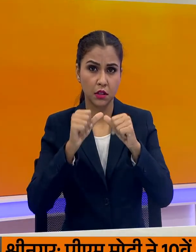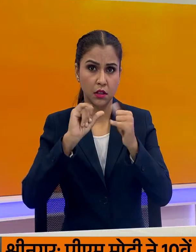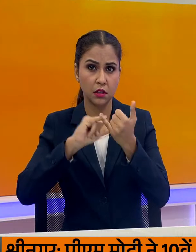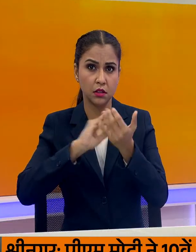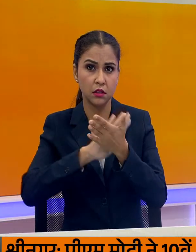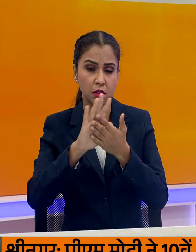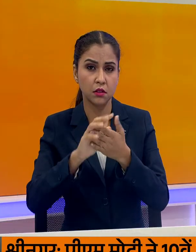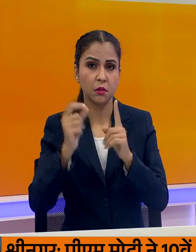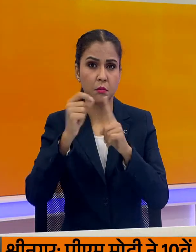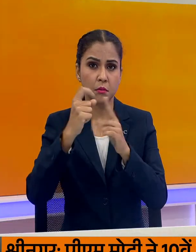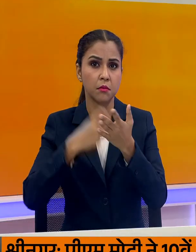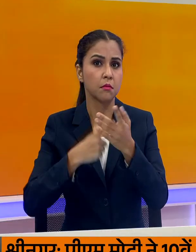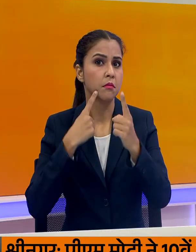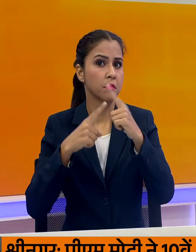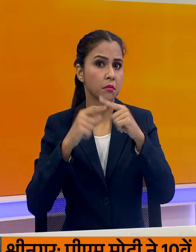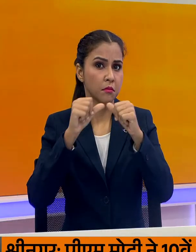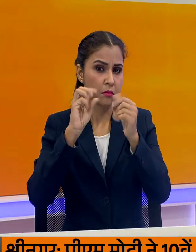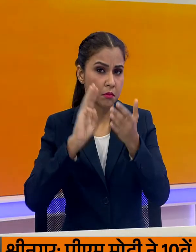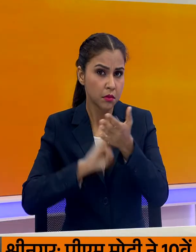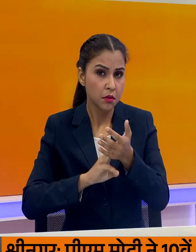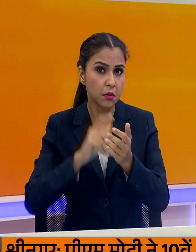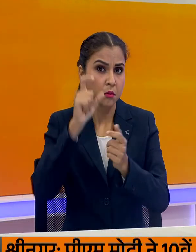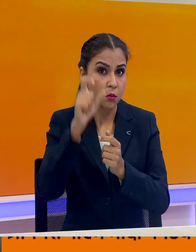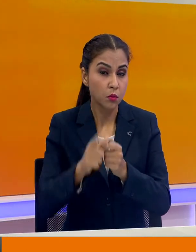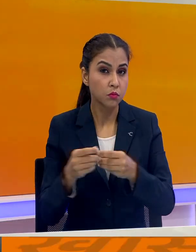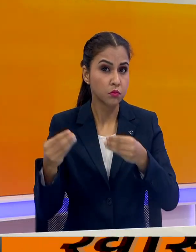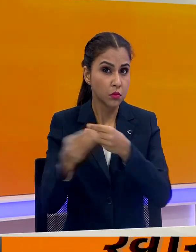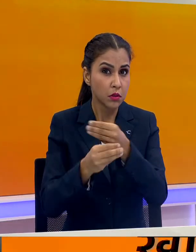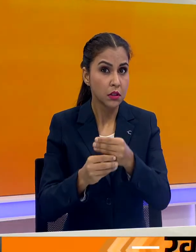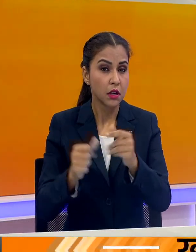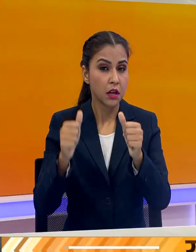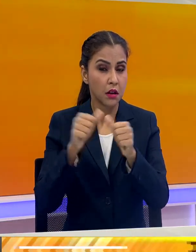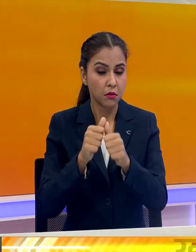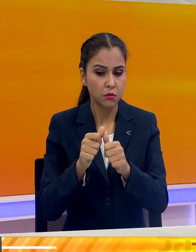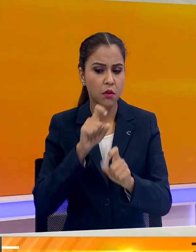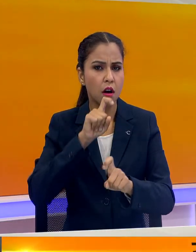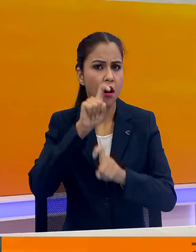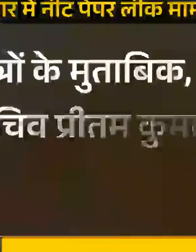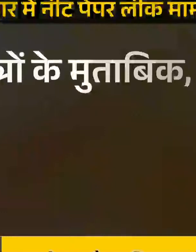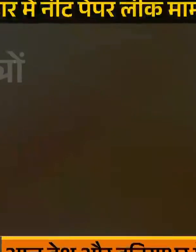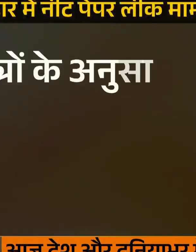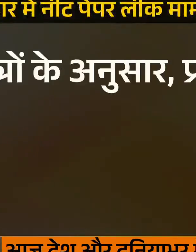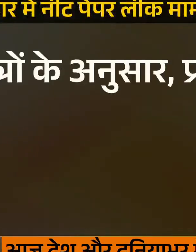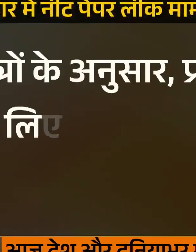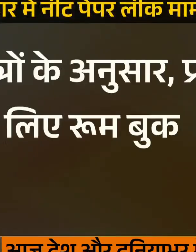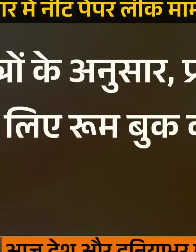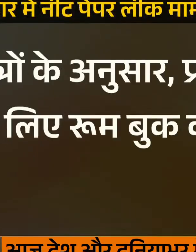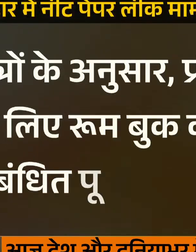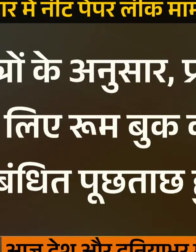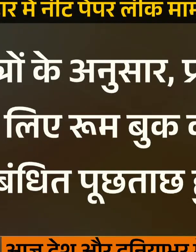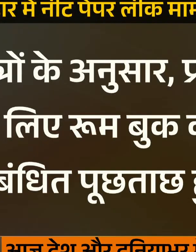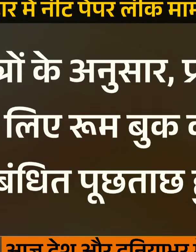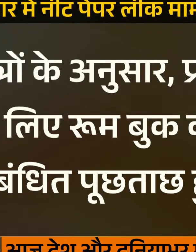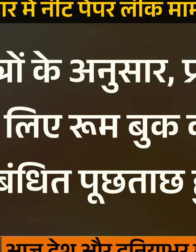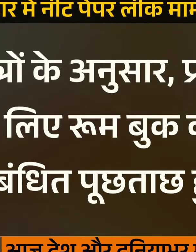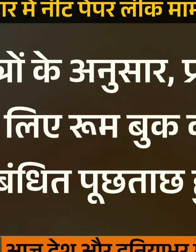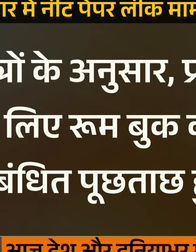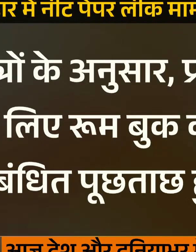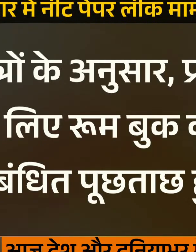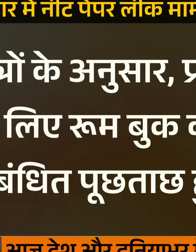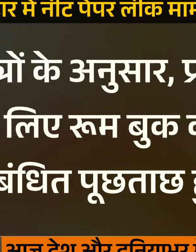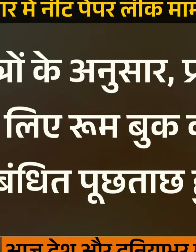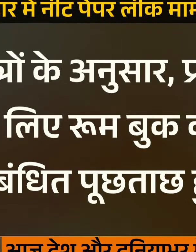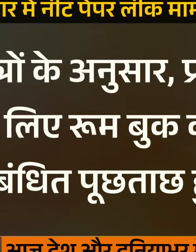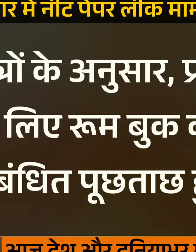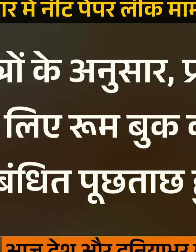प्रीतम कुमार से आर्थिक अपराधी इकाई ने पूछताछ की है। 5 सदस्यों की विशेष टीम ने